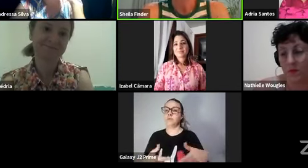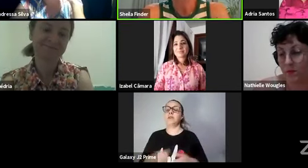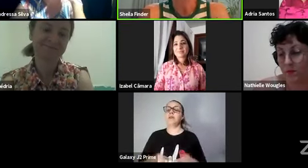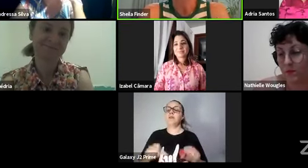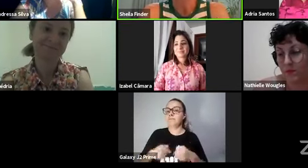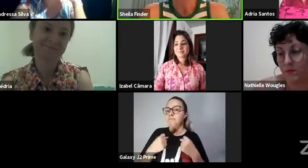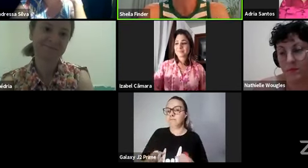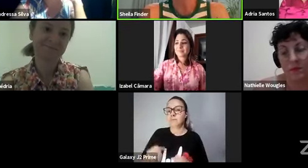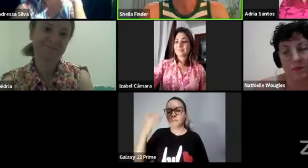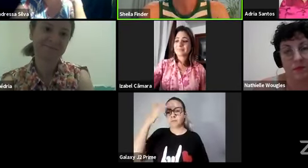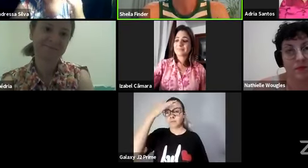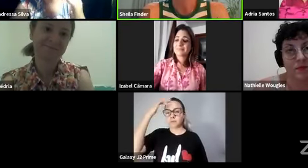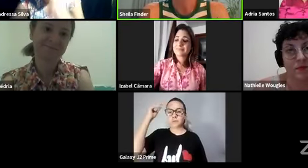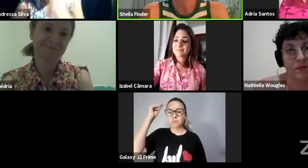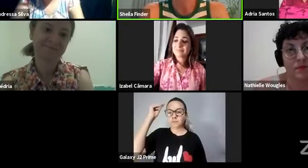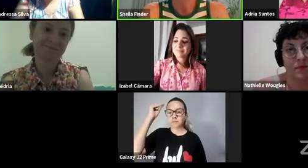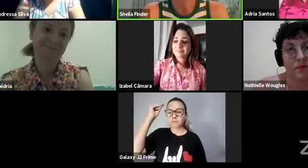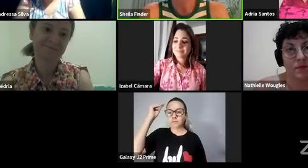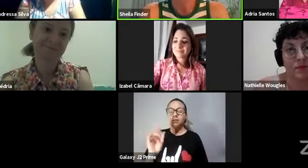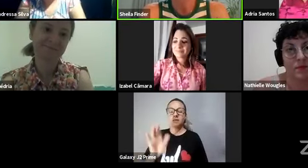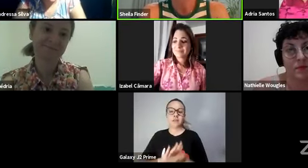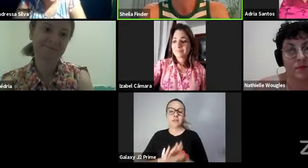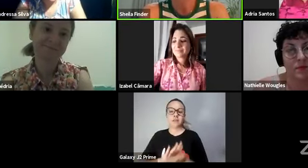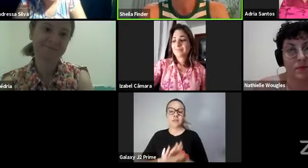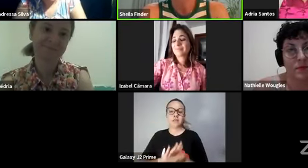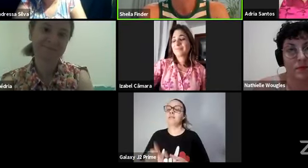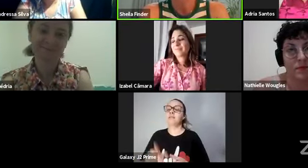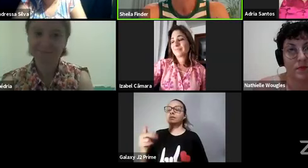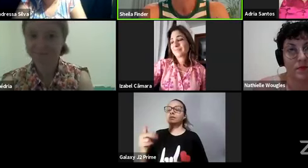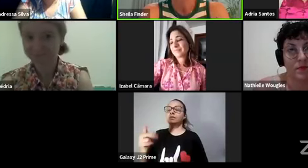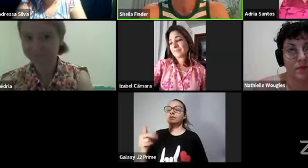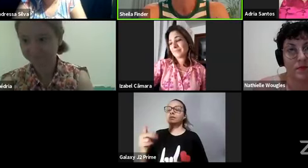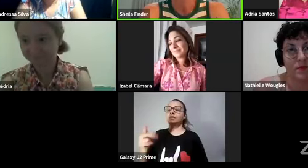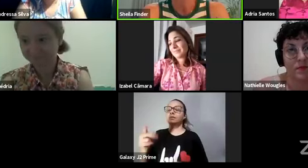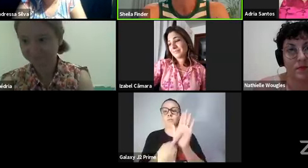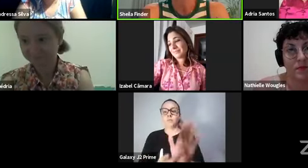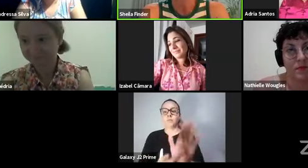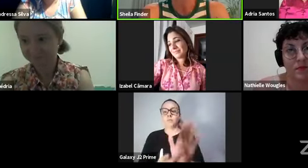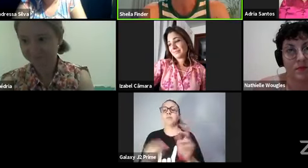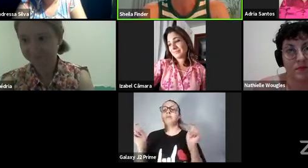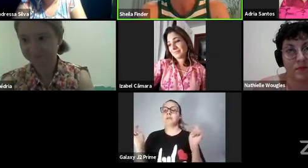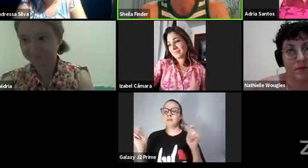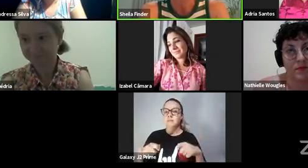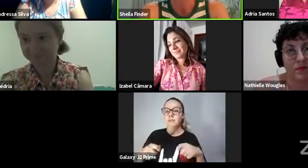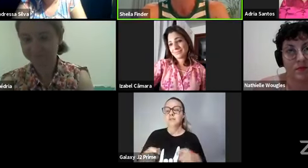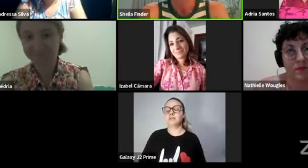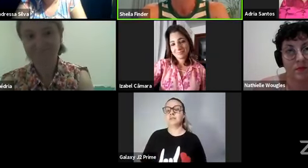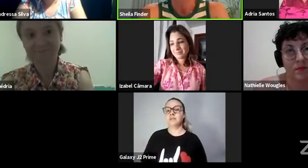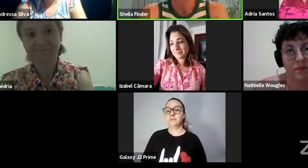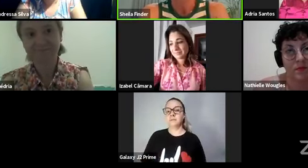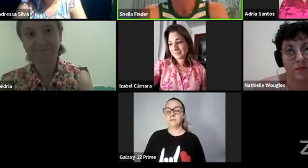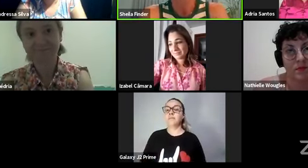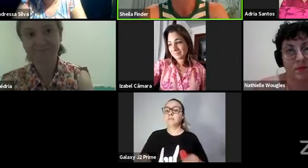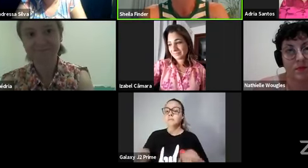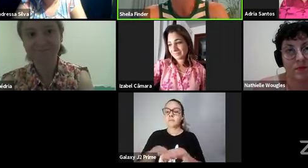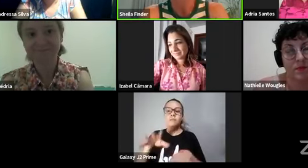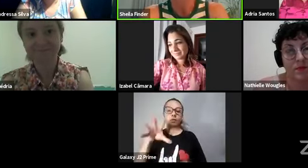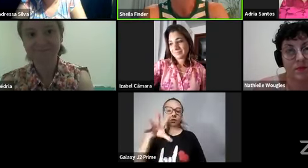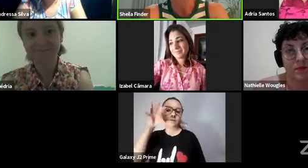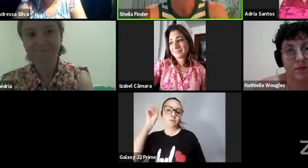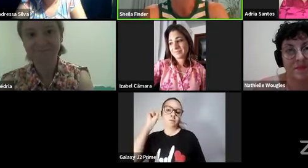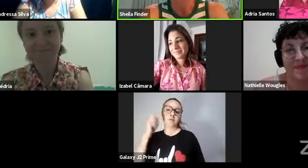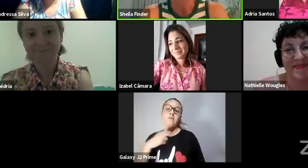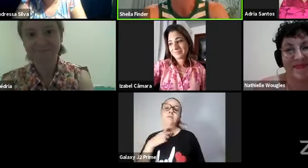que realmente mostraram do que são capazes, né? Fizeram ouvir a sua voz. Uma delas está